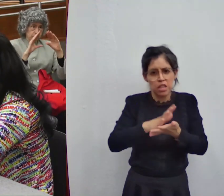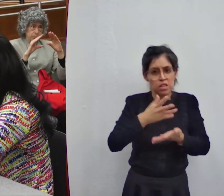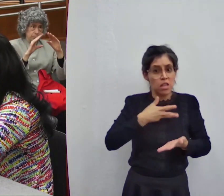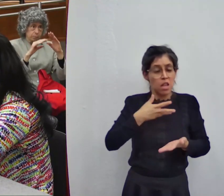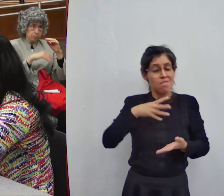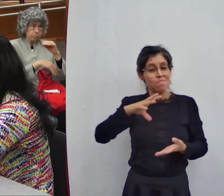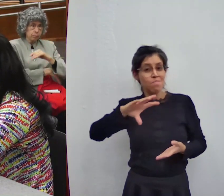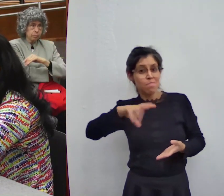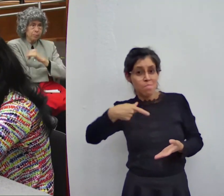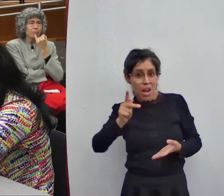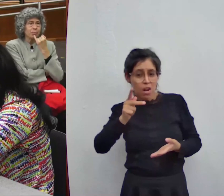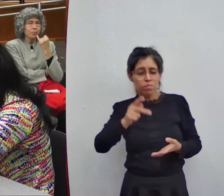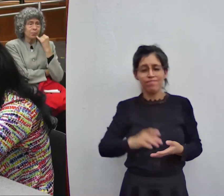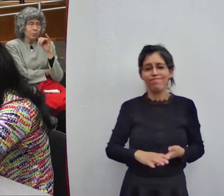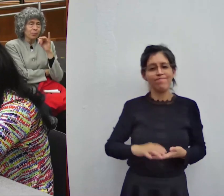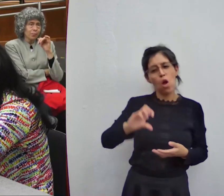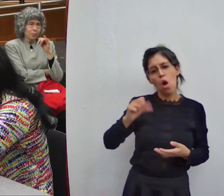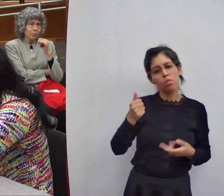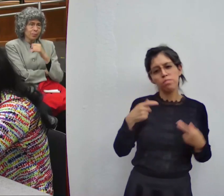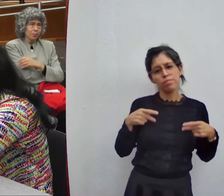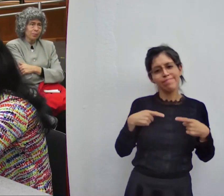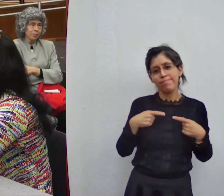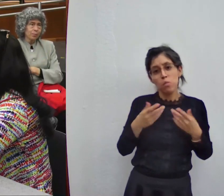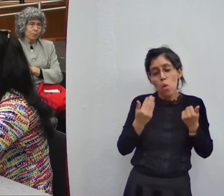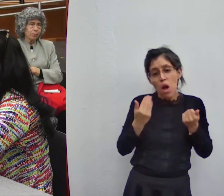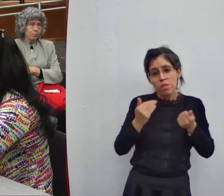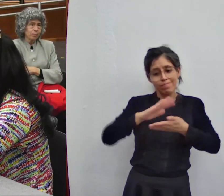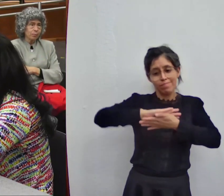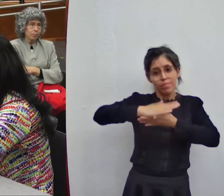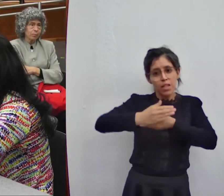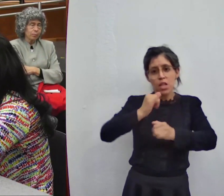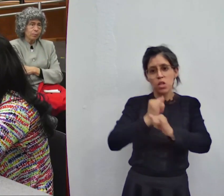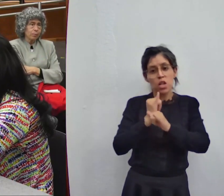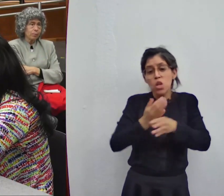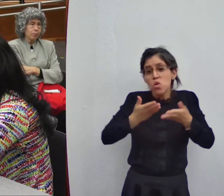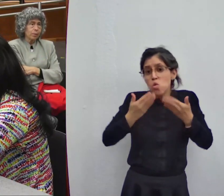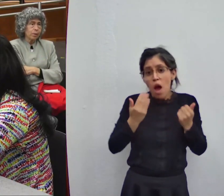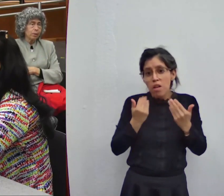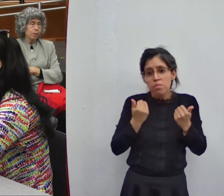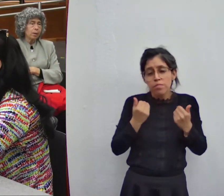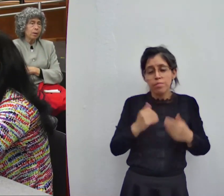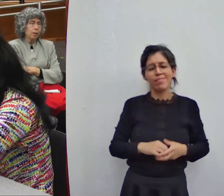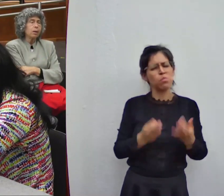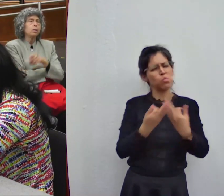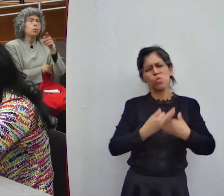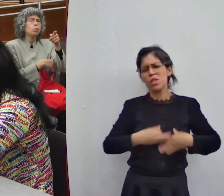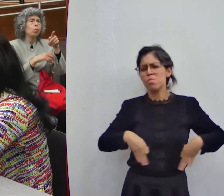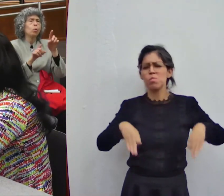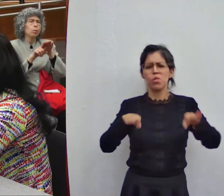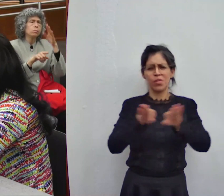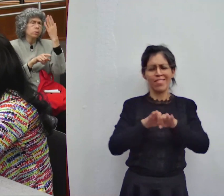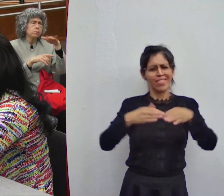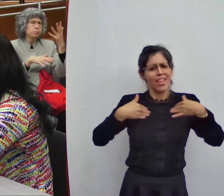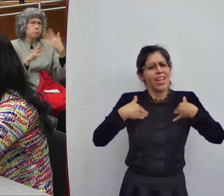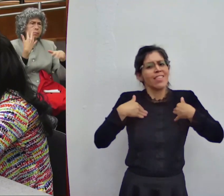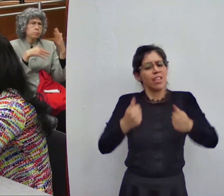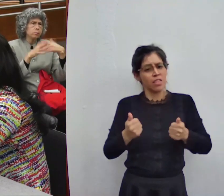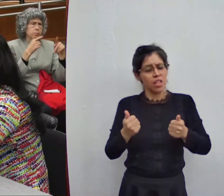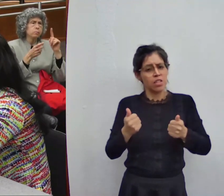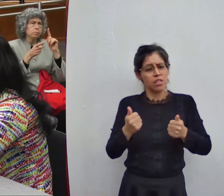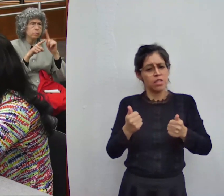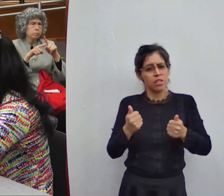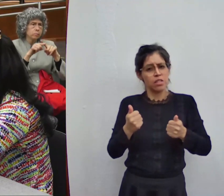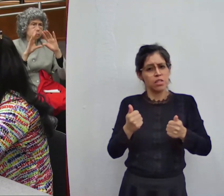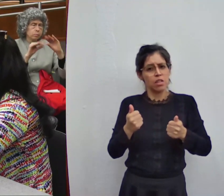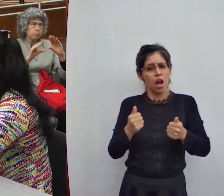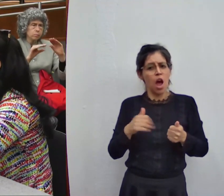personas que no. Incluso lo que comentaban de la toma de conciencia y como parte de la asistencia social,